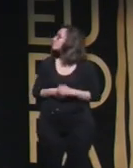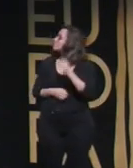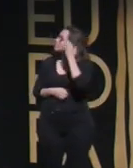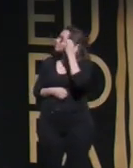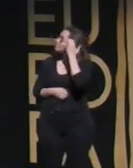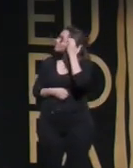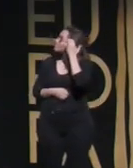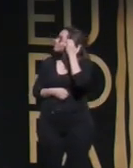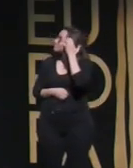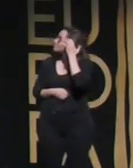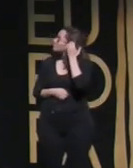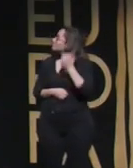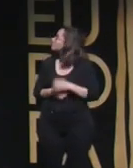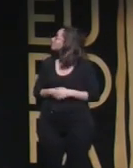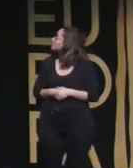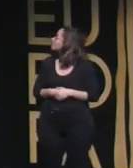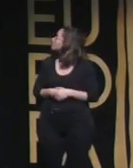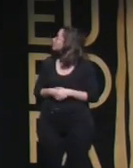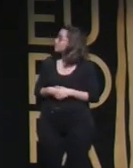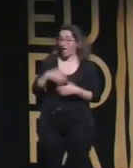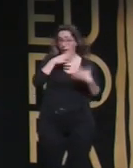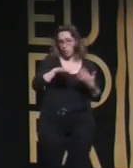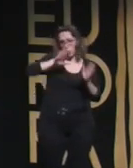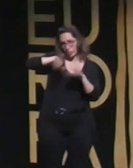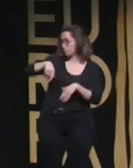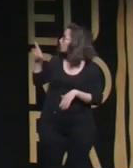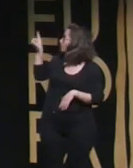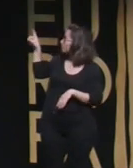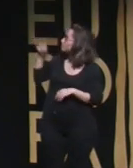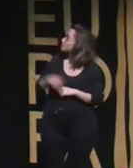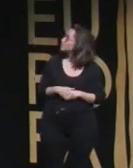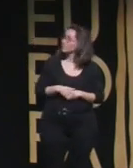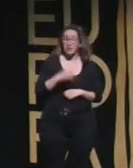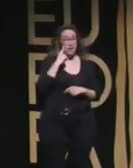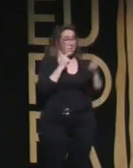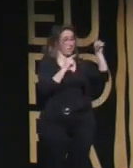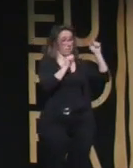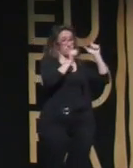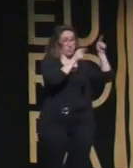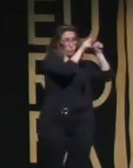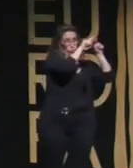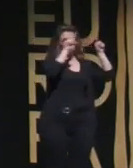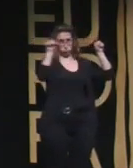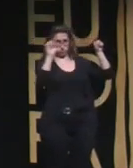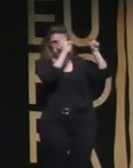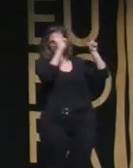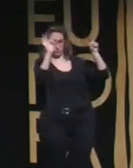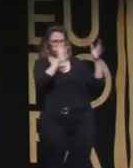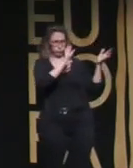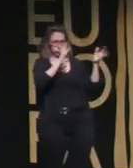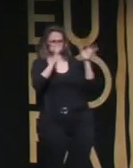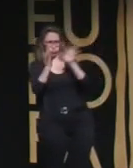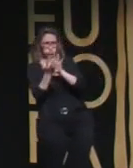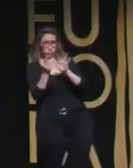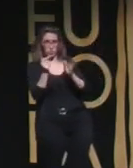En teoría, estamos aquí y venimos de aquí y apenas son